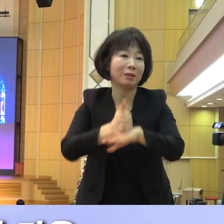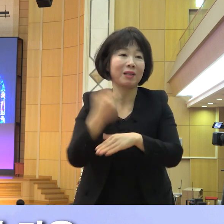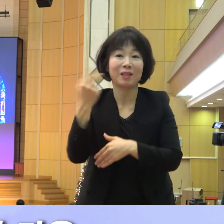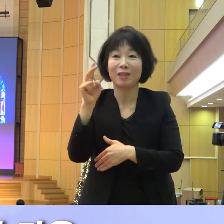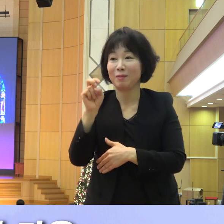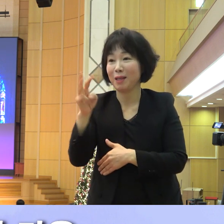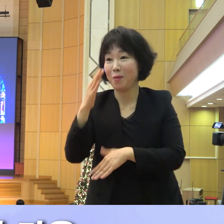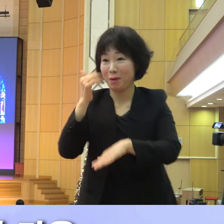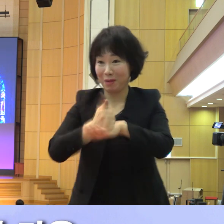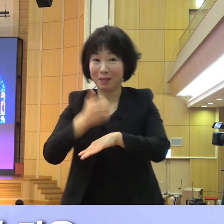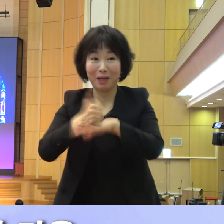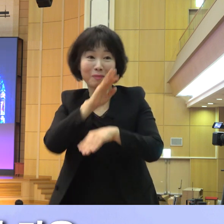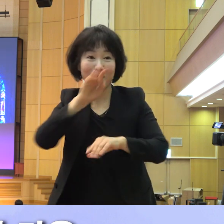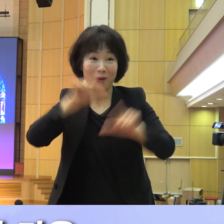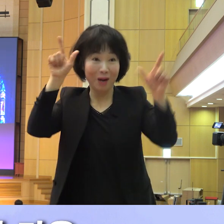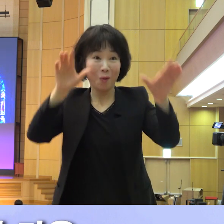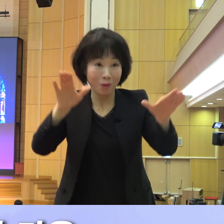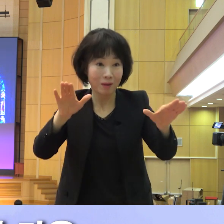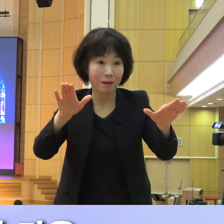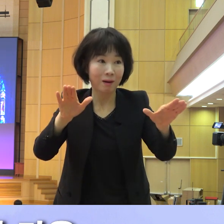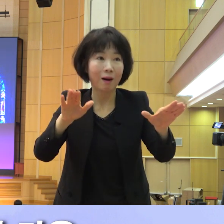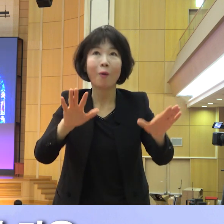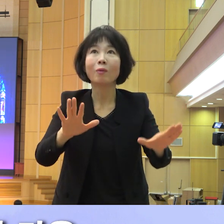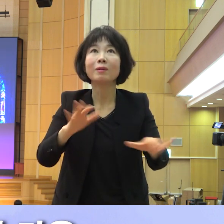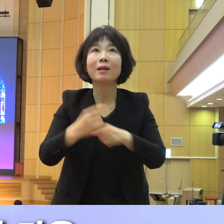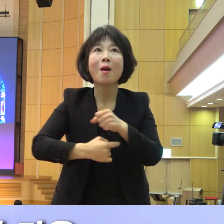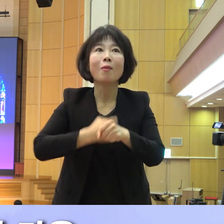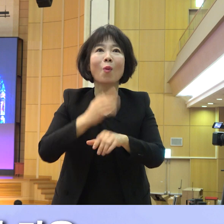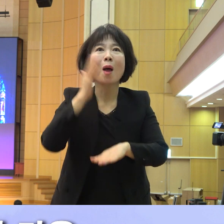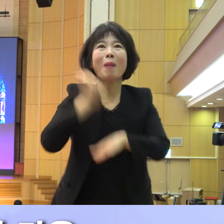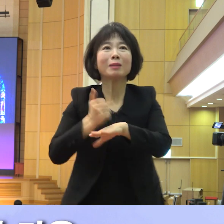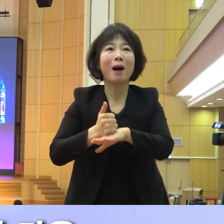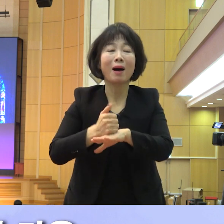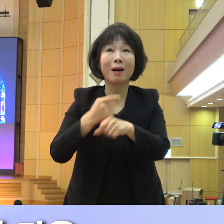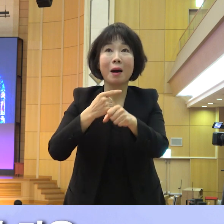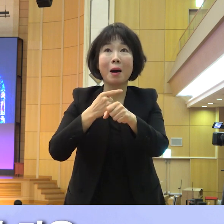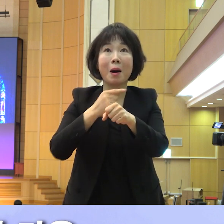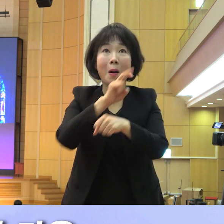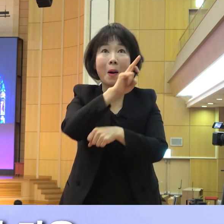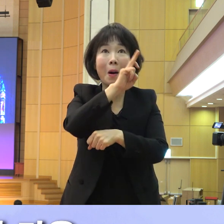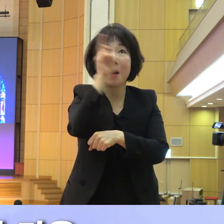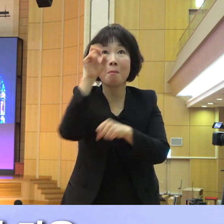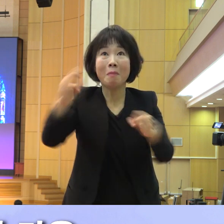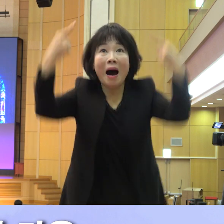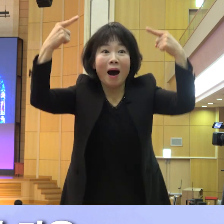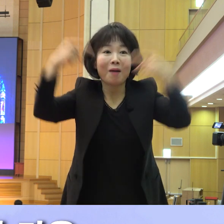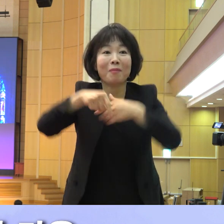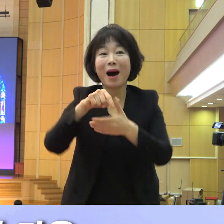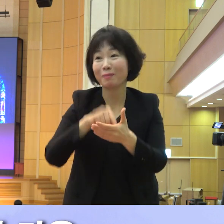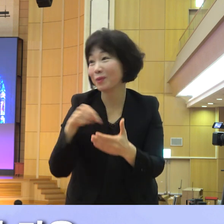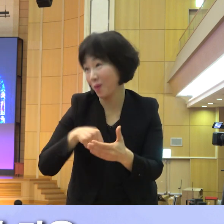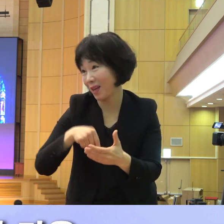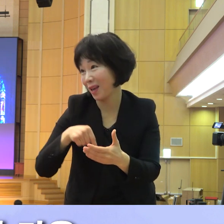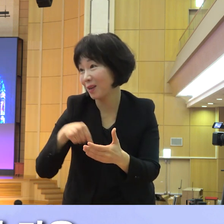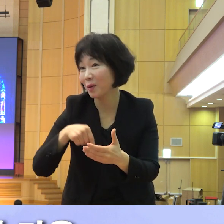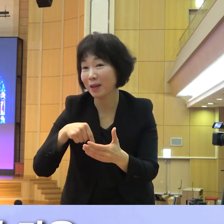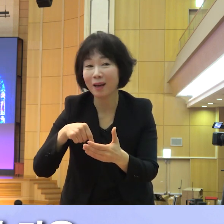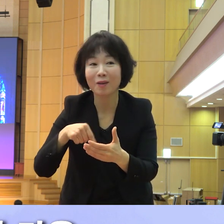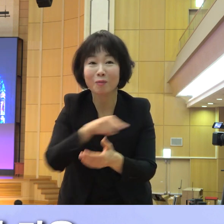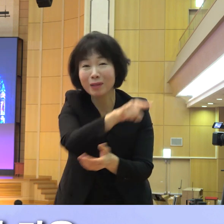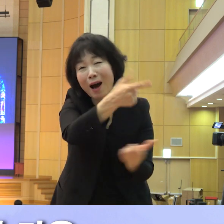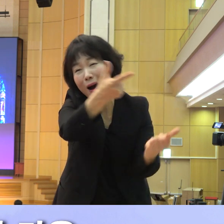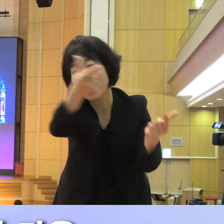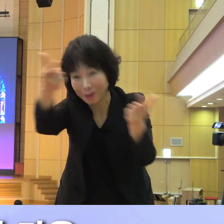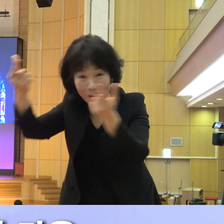23년도 마지막 날을 보내면서 또 새해를 맞이하면서 우리 마음속에 한